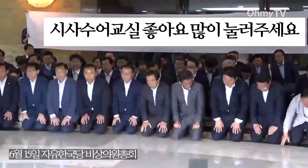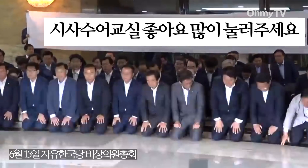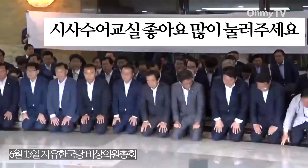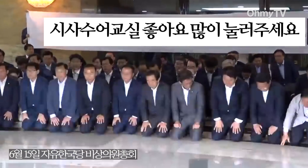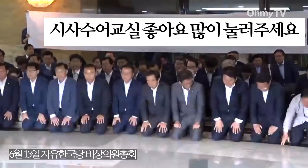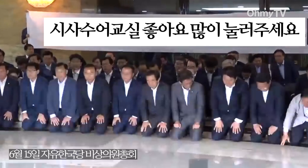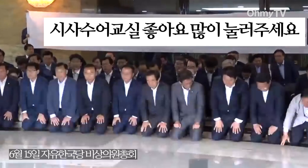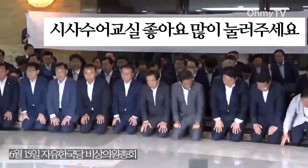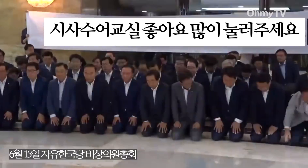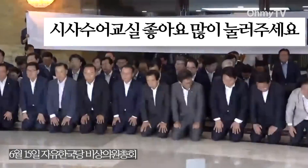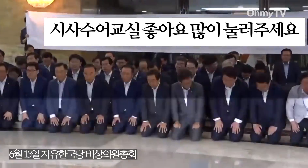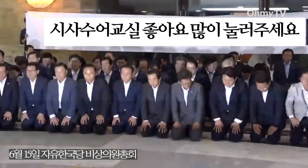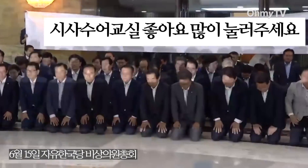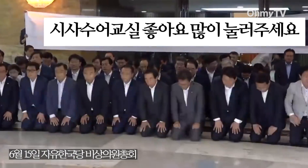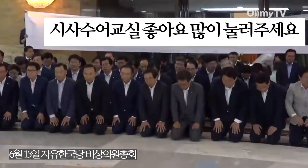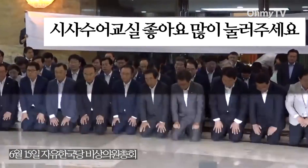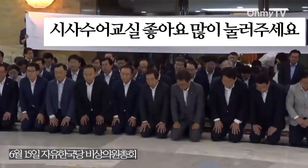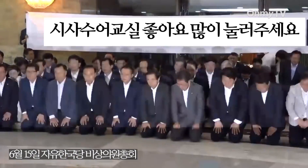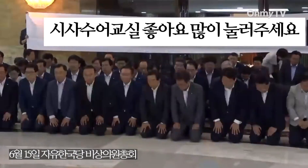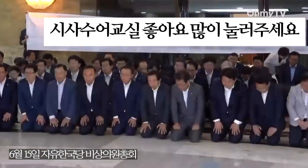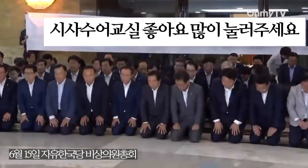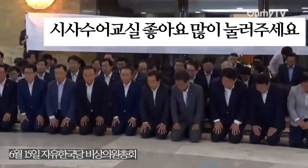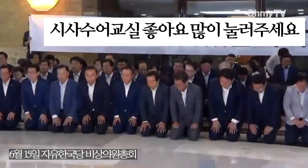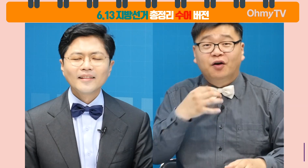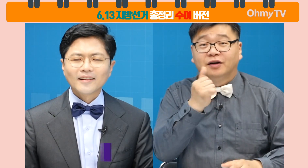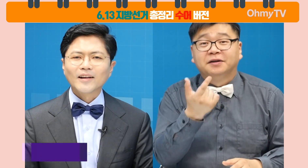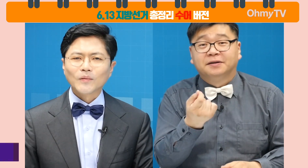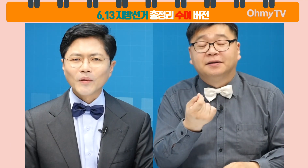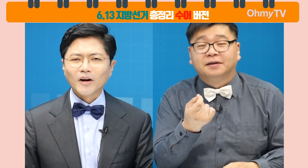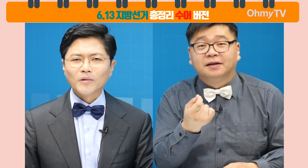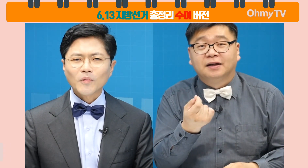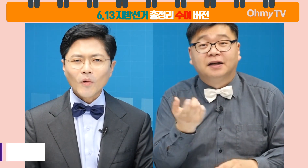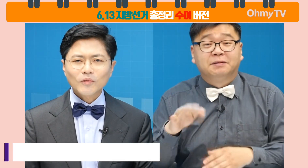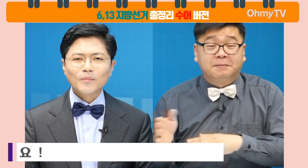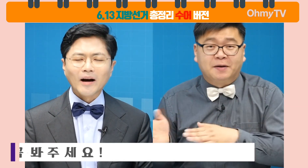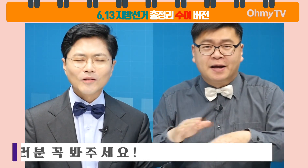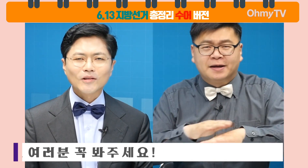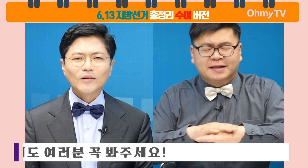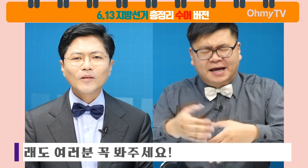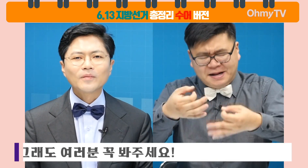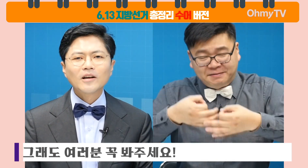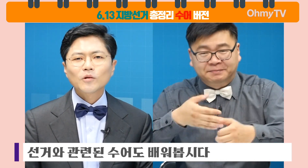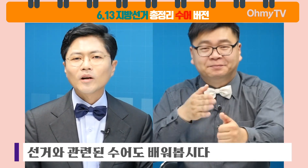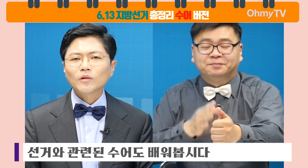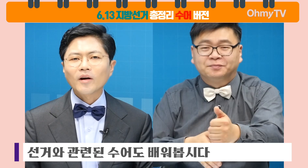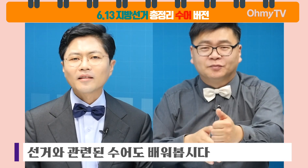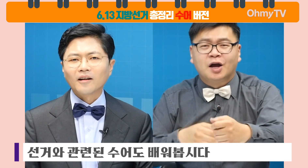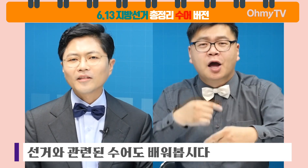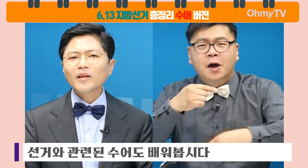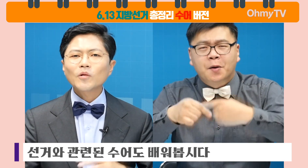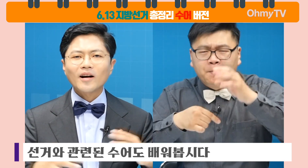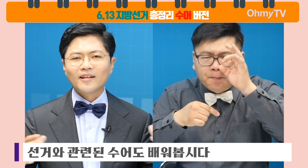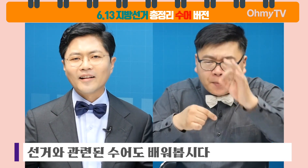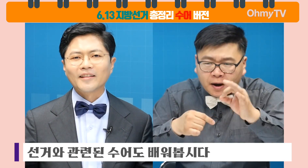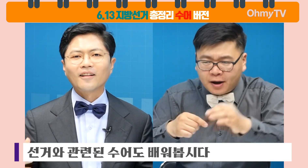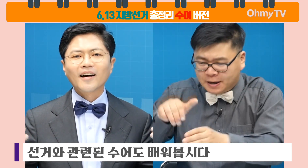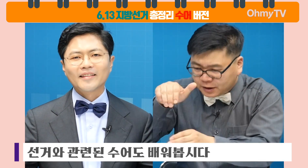잘못했습니다. 정말 잘못했습니다. 그래도 여러분 꼭 좀 봐주시고요. 수어를 통해서 선거와 관련한 여러